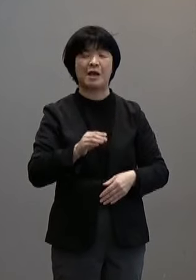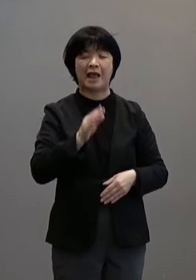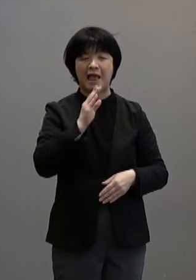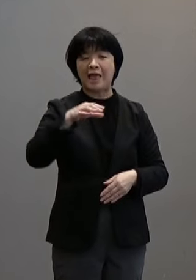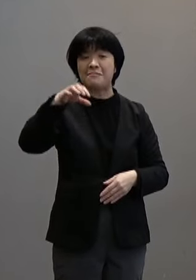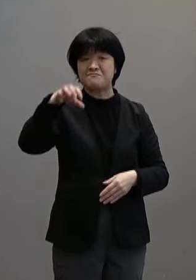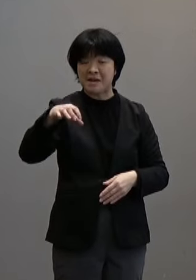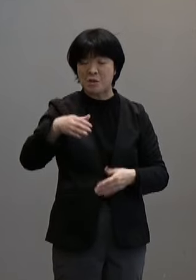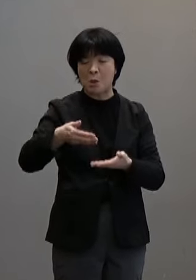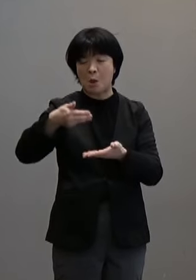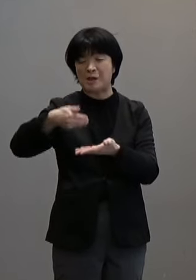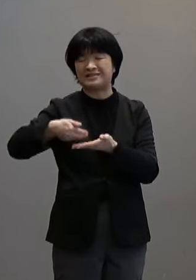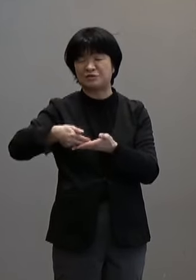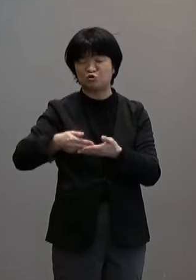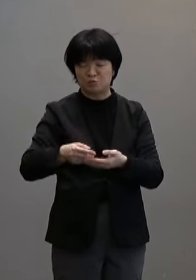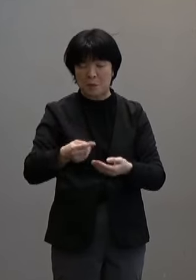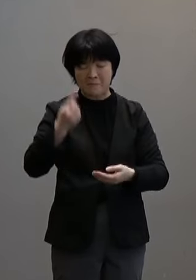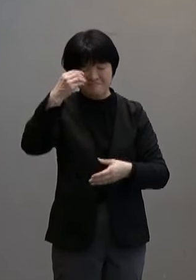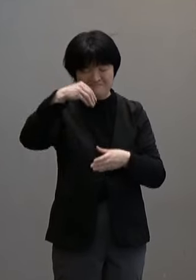踏まえて行っていきたいと思います